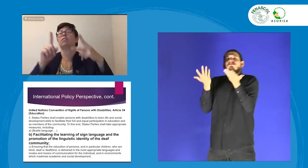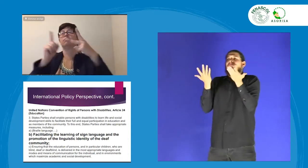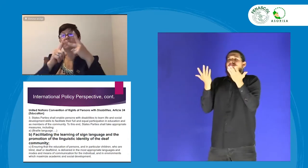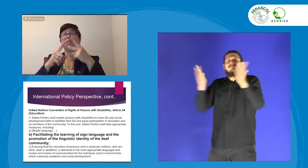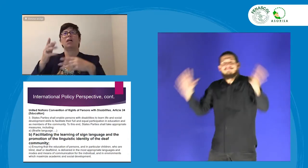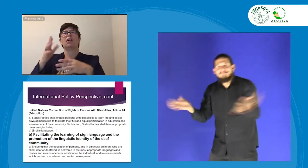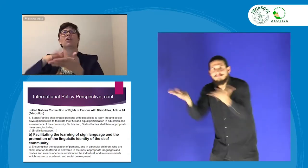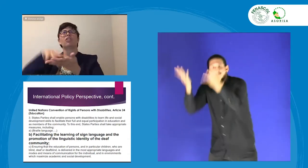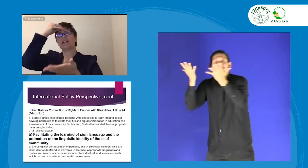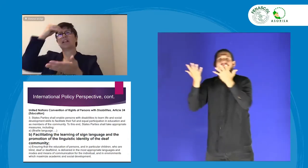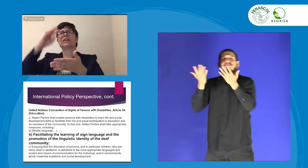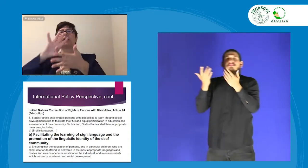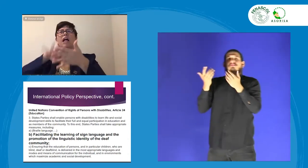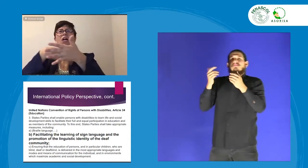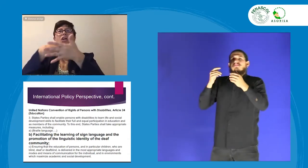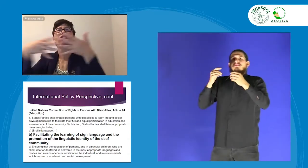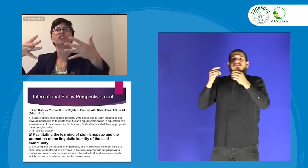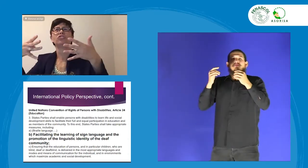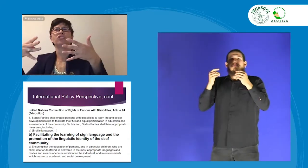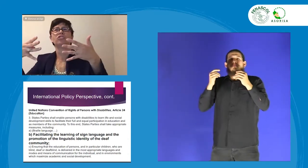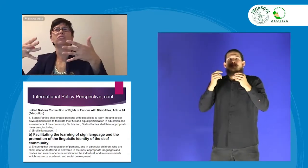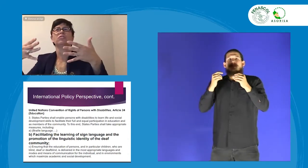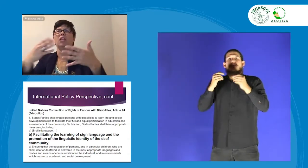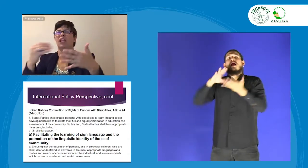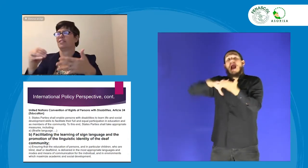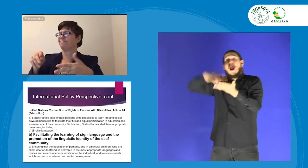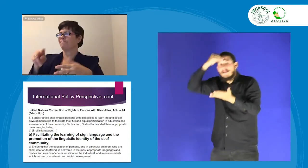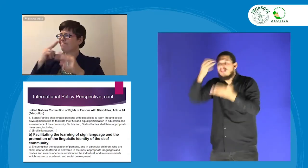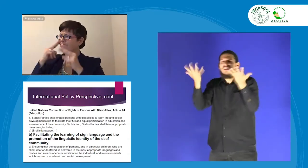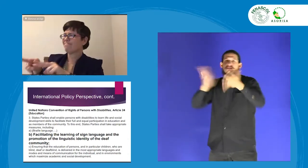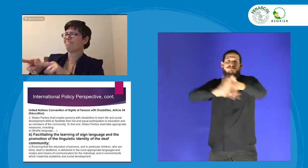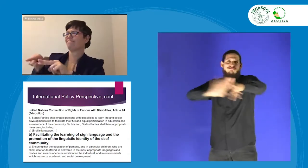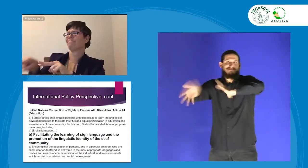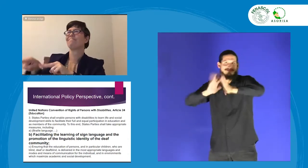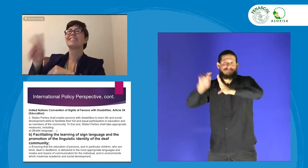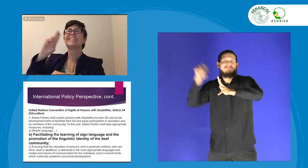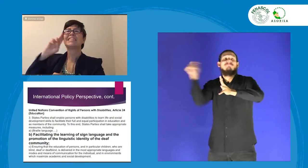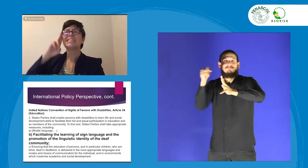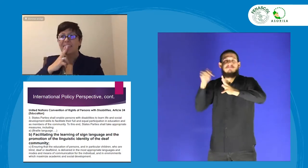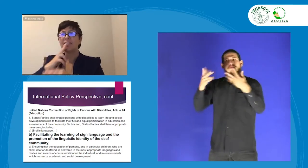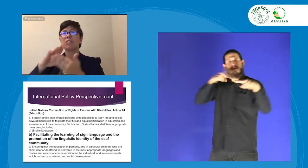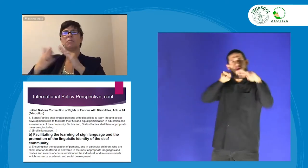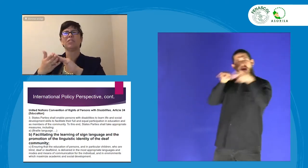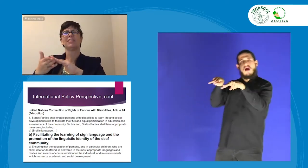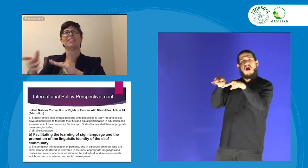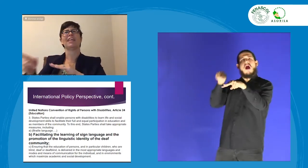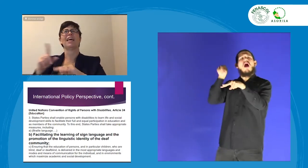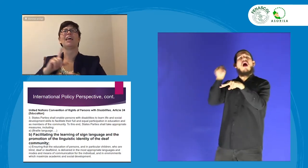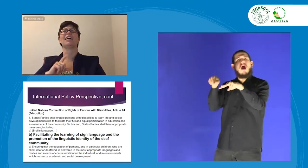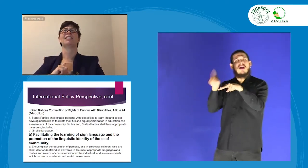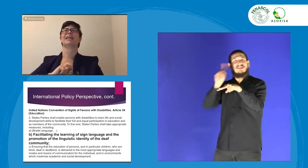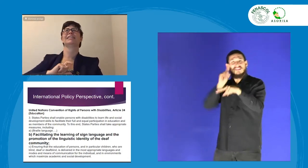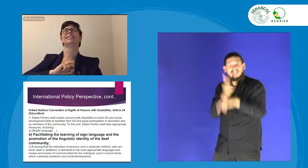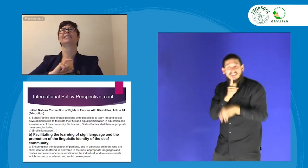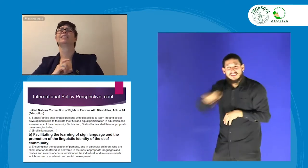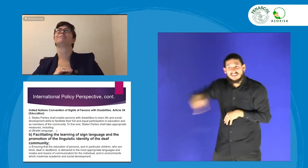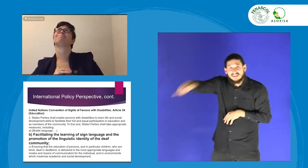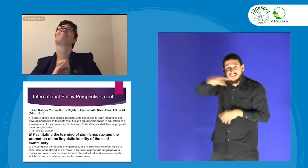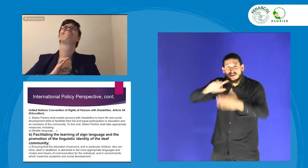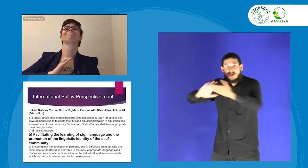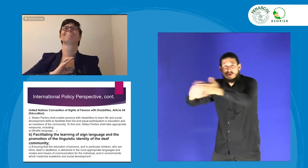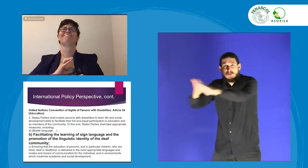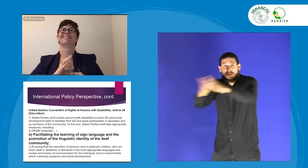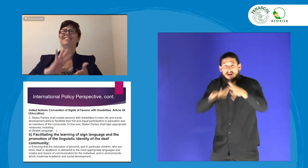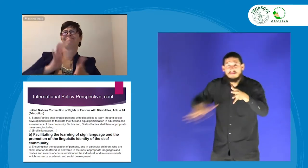de asegurar la accesibilidad, ¿no? Por ejemplo, a través de la lengua de señas para las personas sordas, que la comunidad